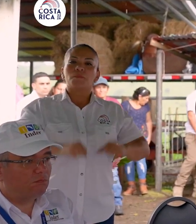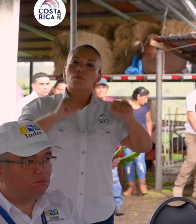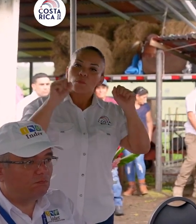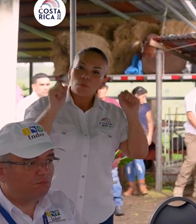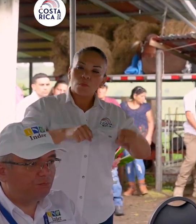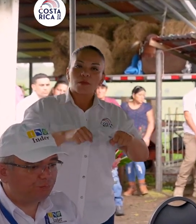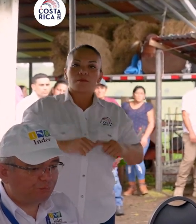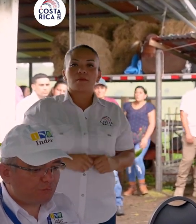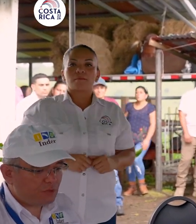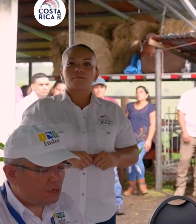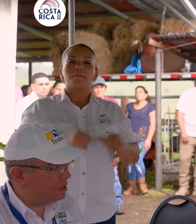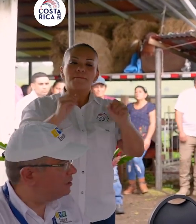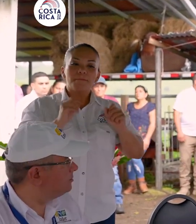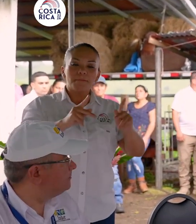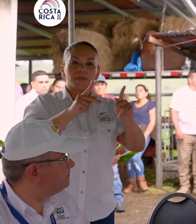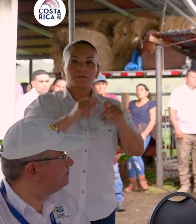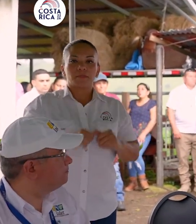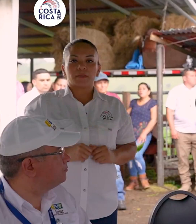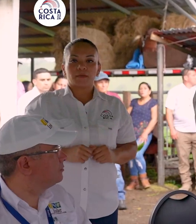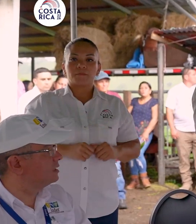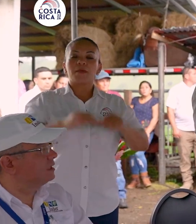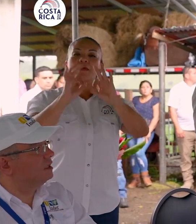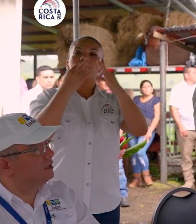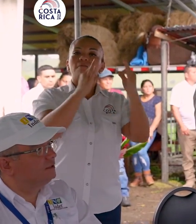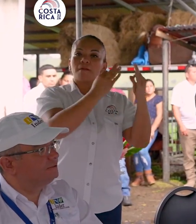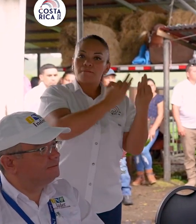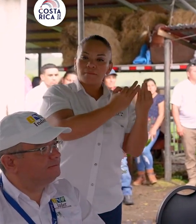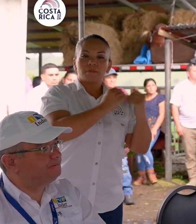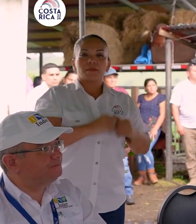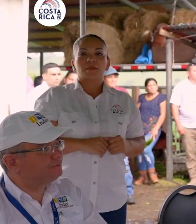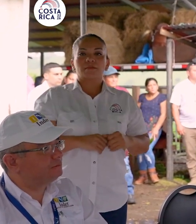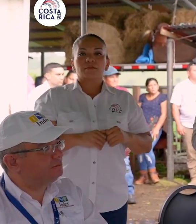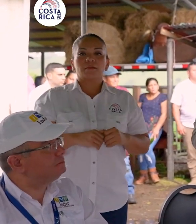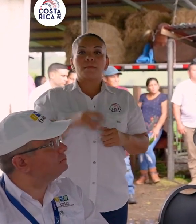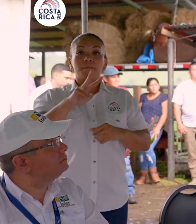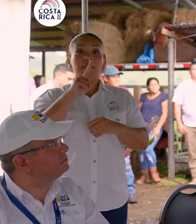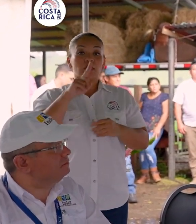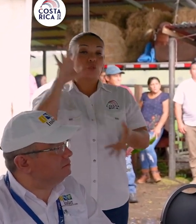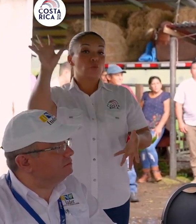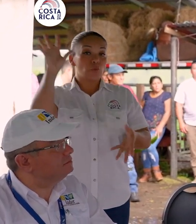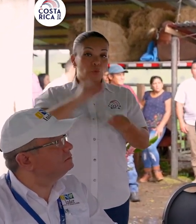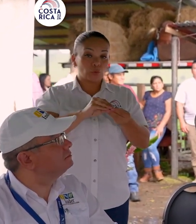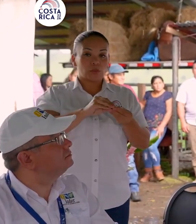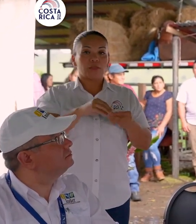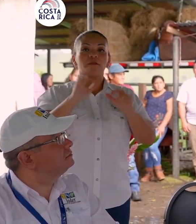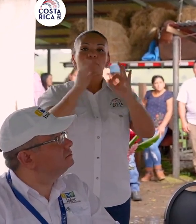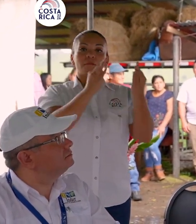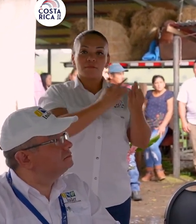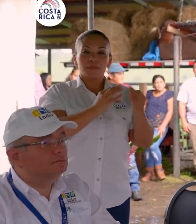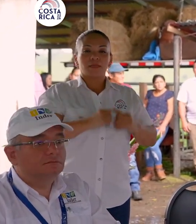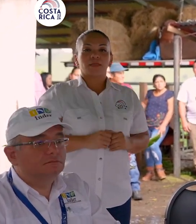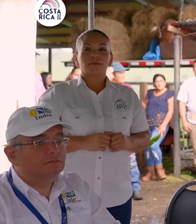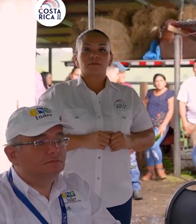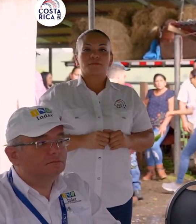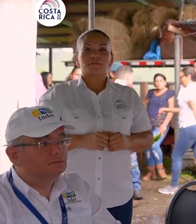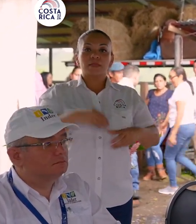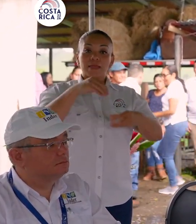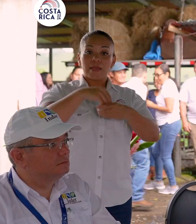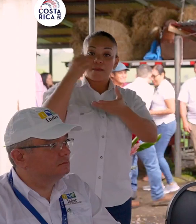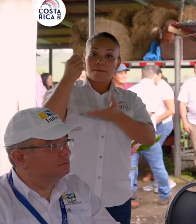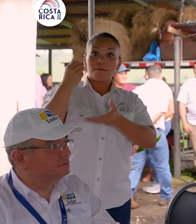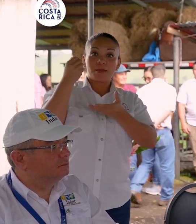puede permitir que familias, 21 en total, con una inversión